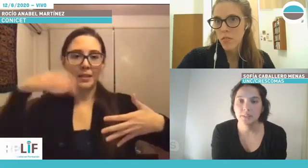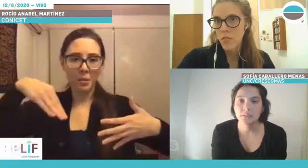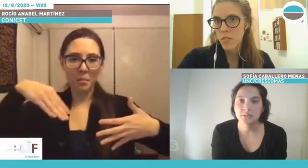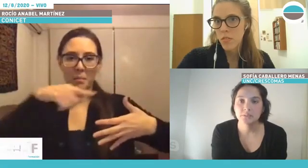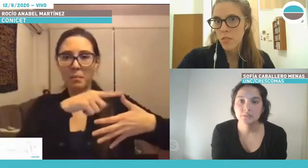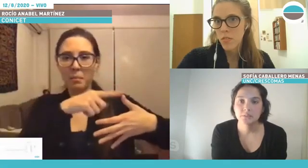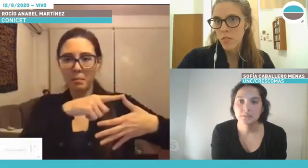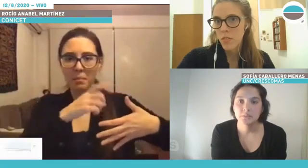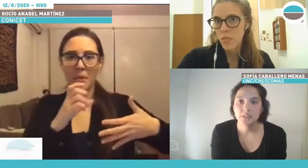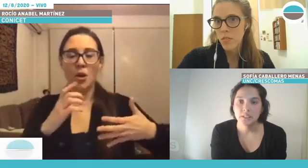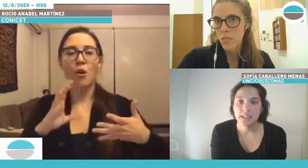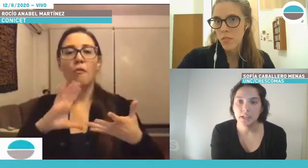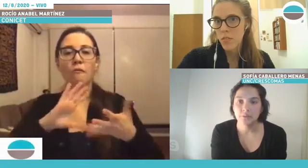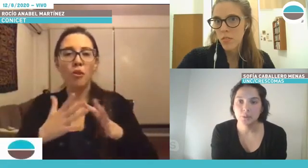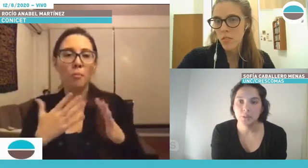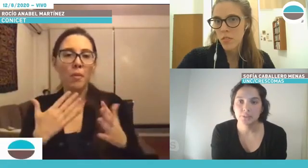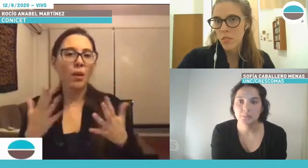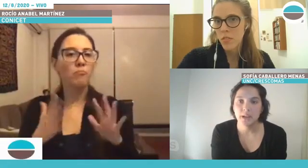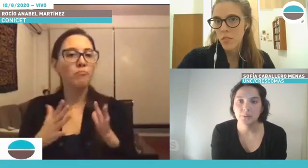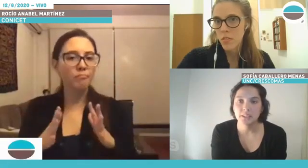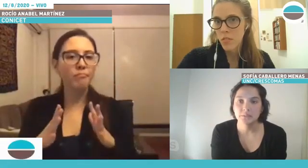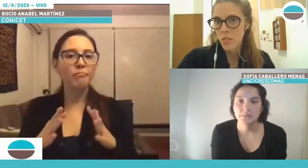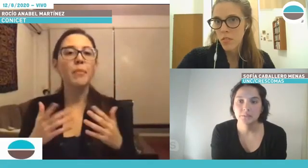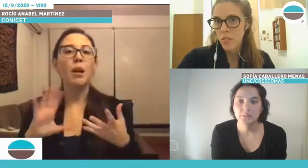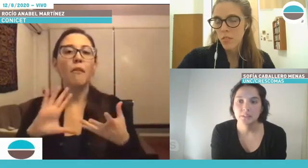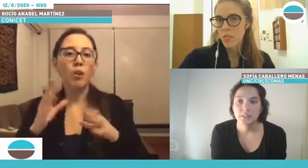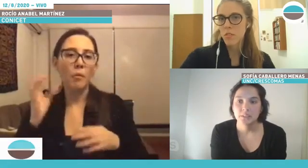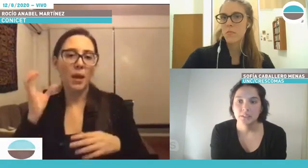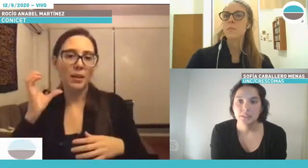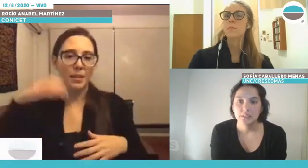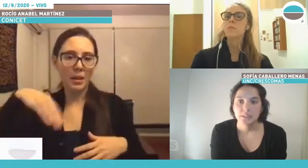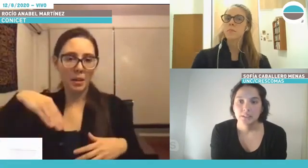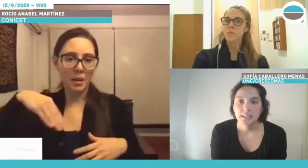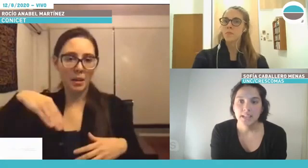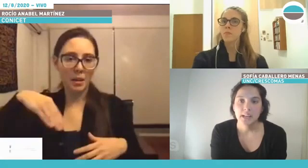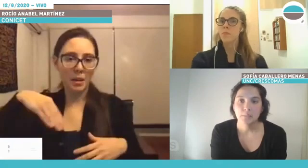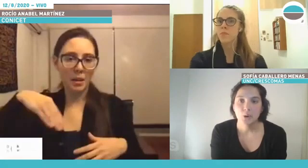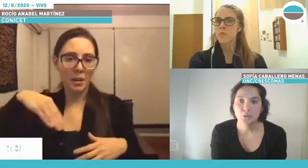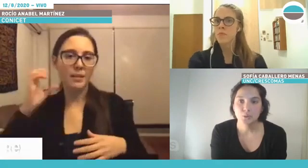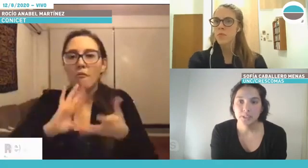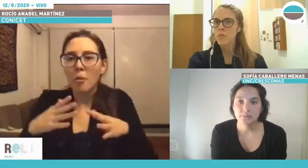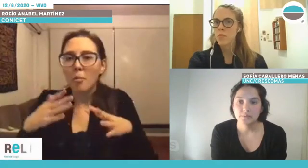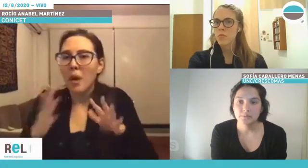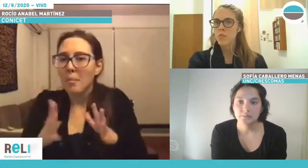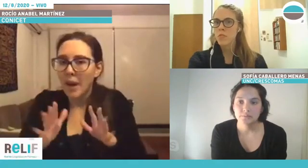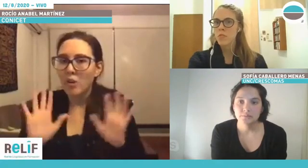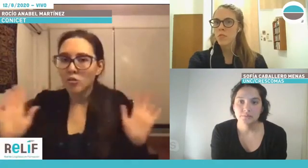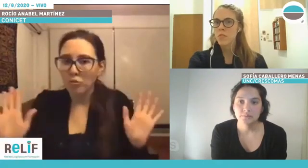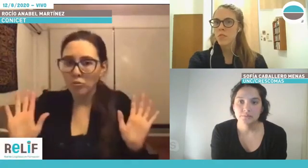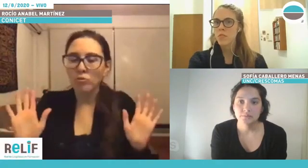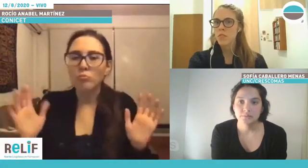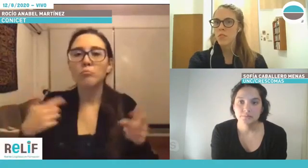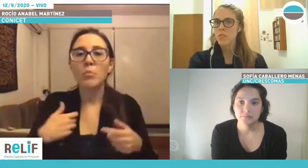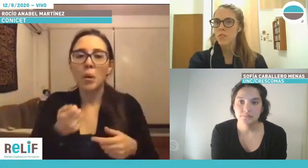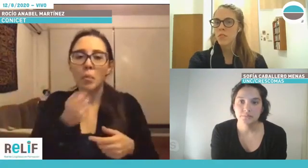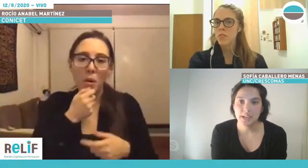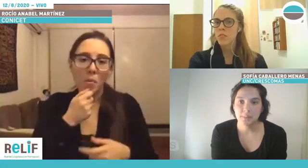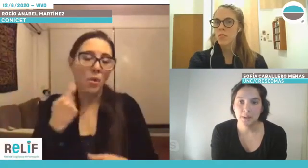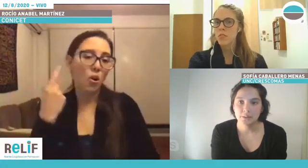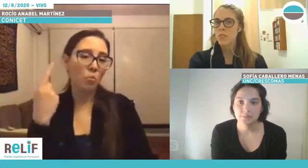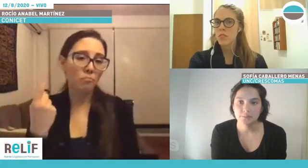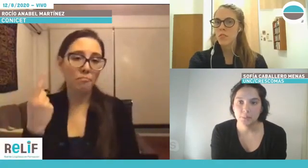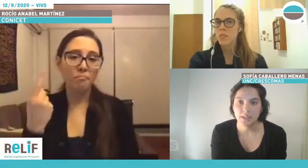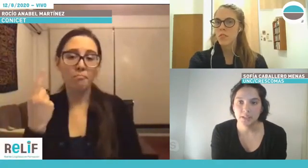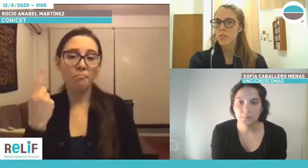El primero es la configuración manual, que es la postura de